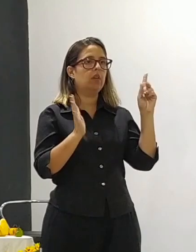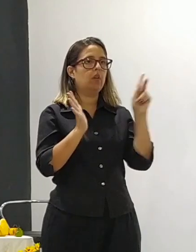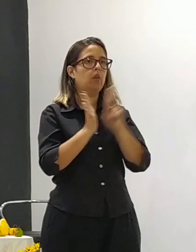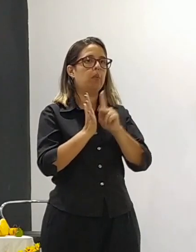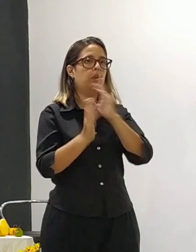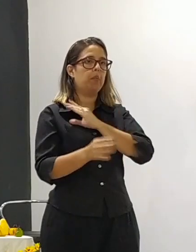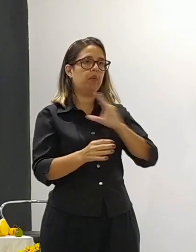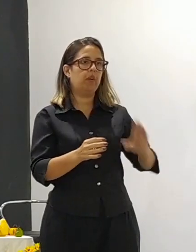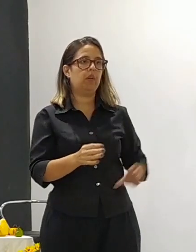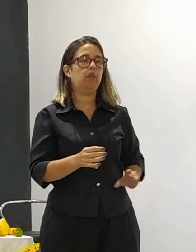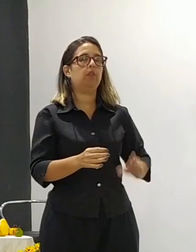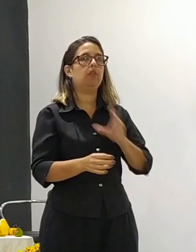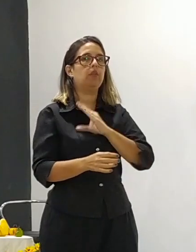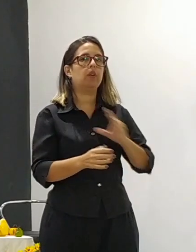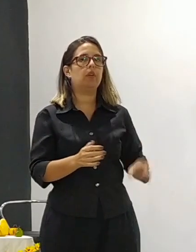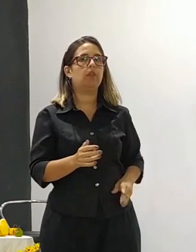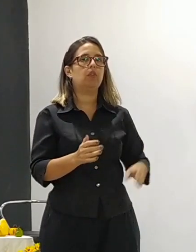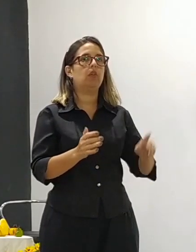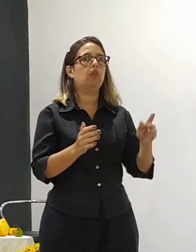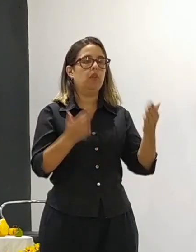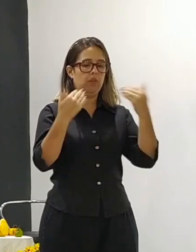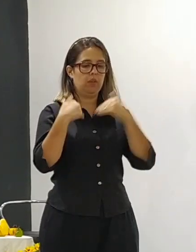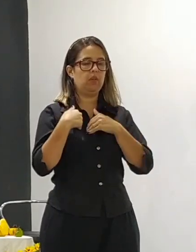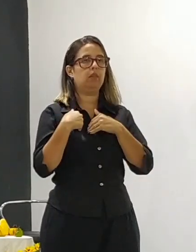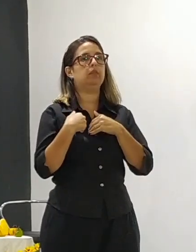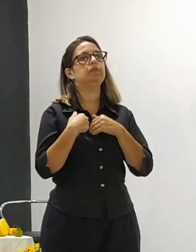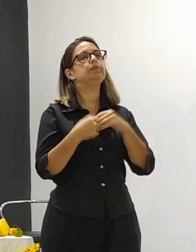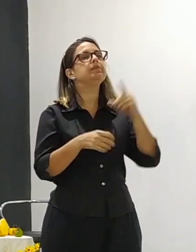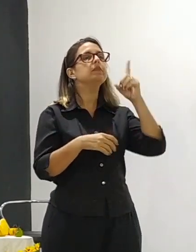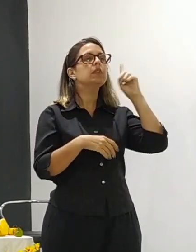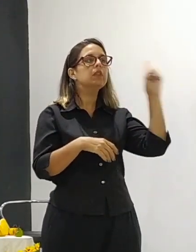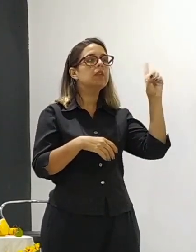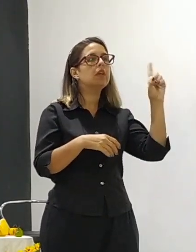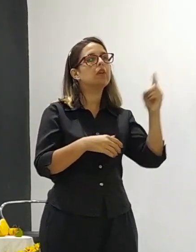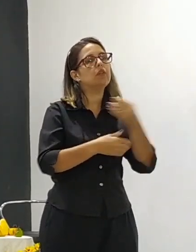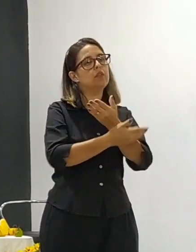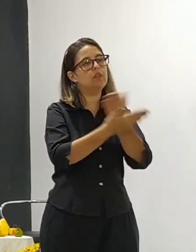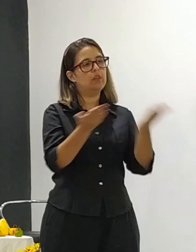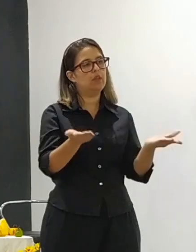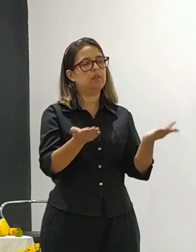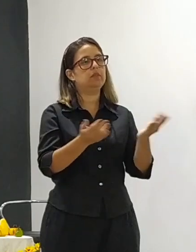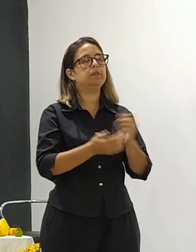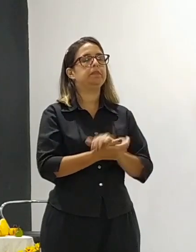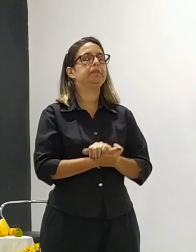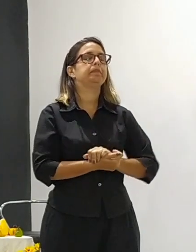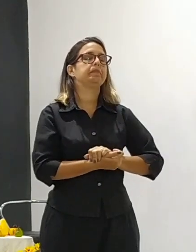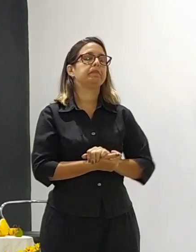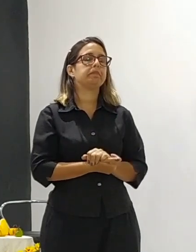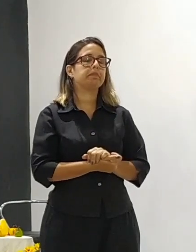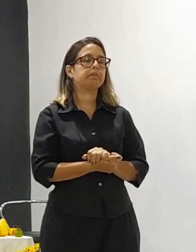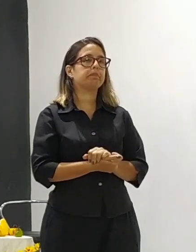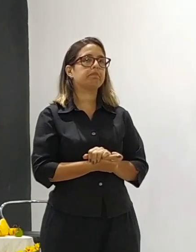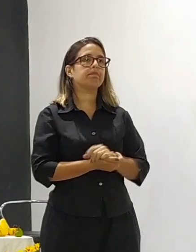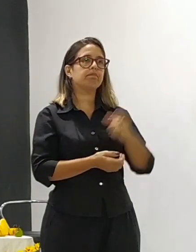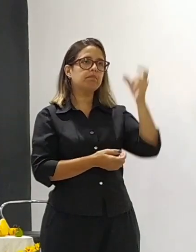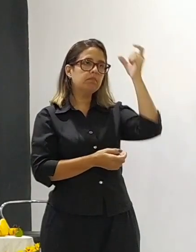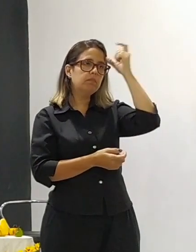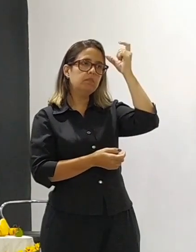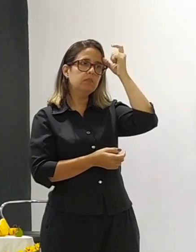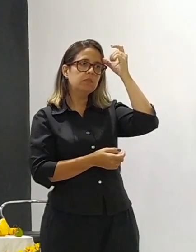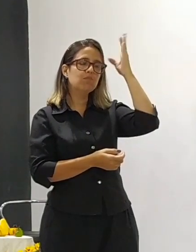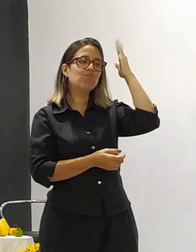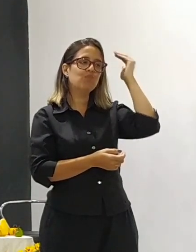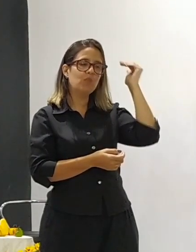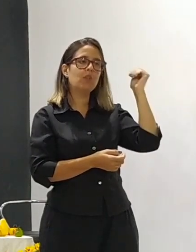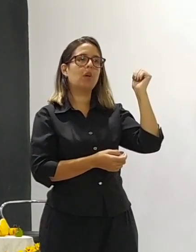em você. E se Cristo está em você, Deus está em você. Glória a Deus. E o diabo sabe